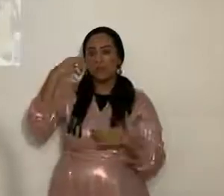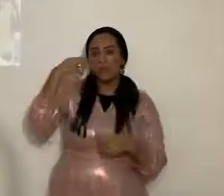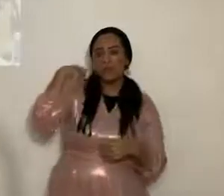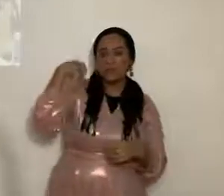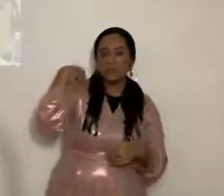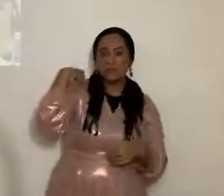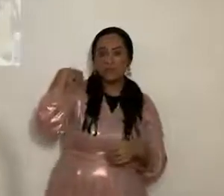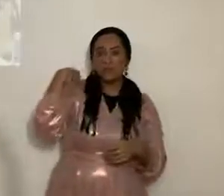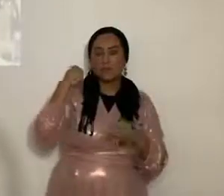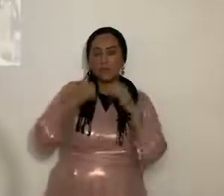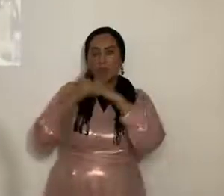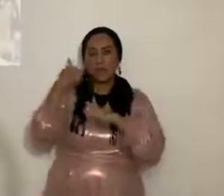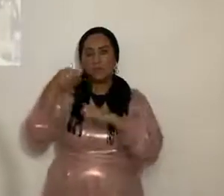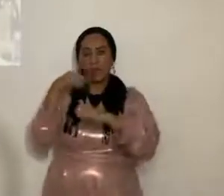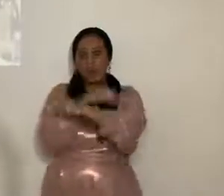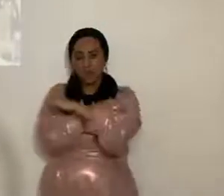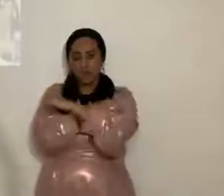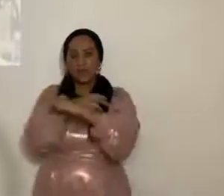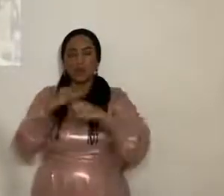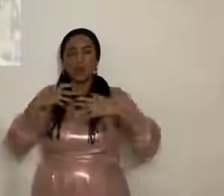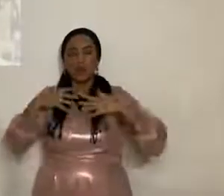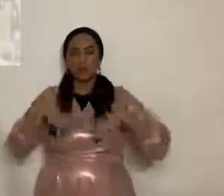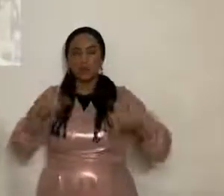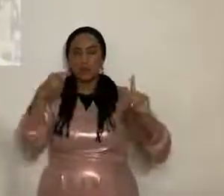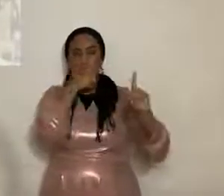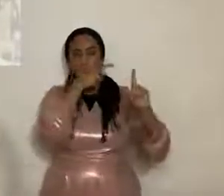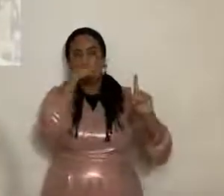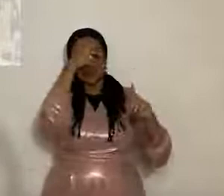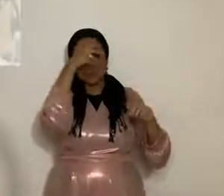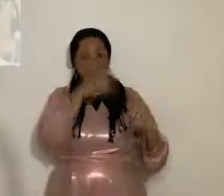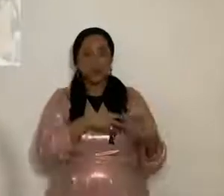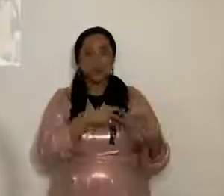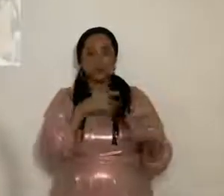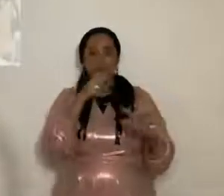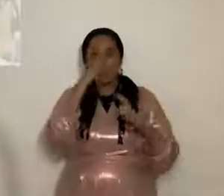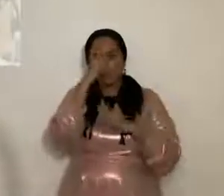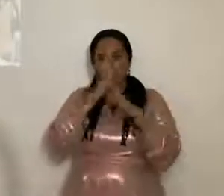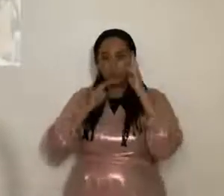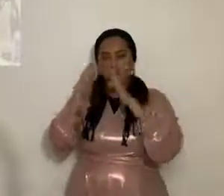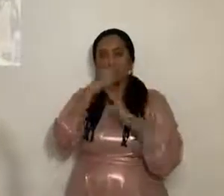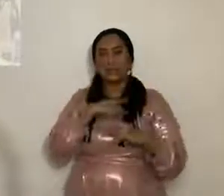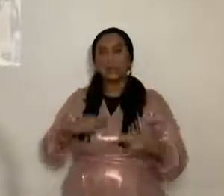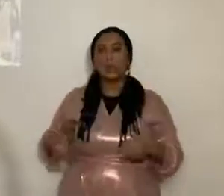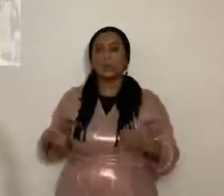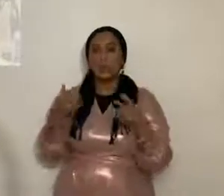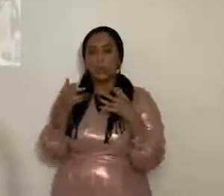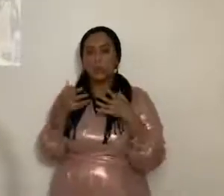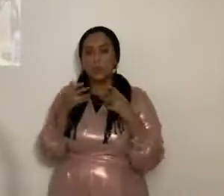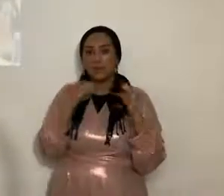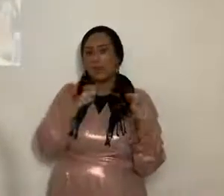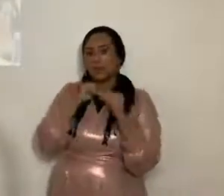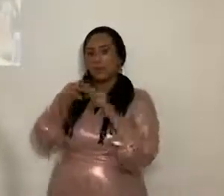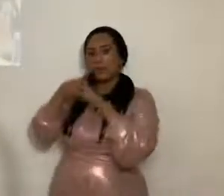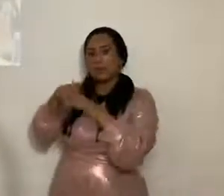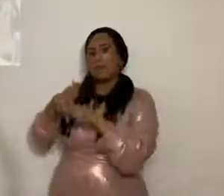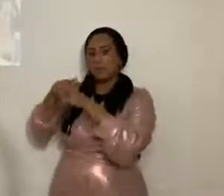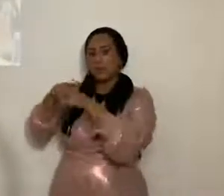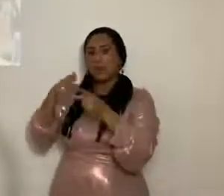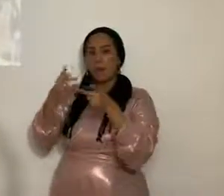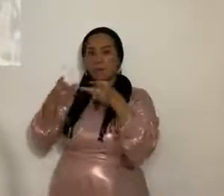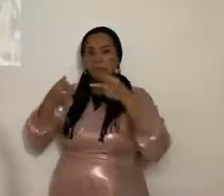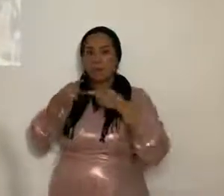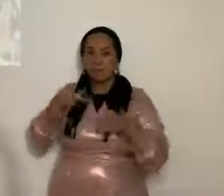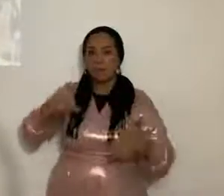más nobles del rey, y vistan a aquel varón cuya honra desea el rey, y llévenlo en caballo por la plaza